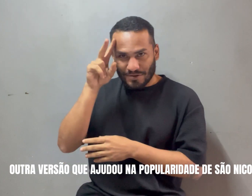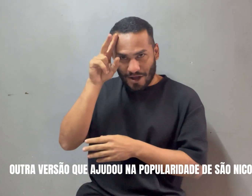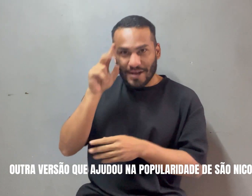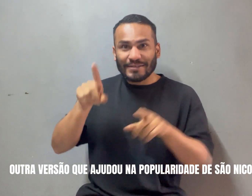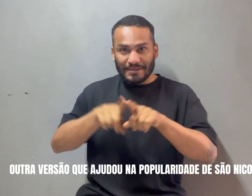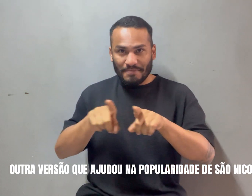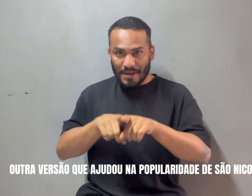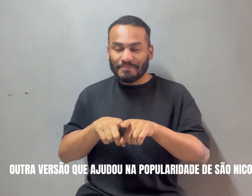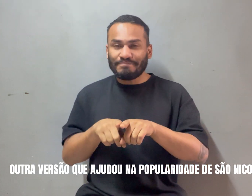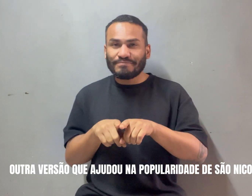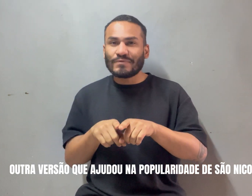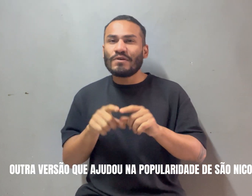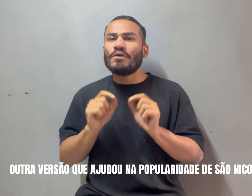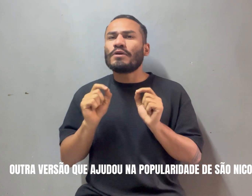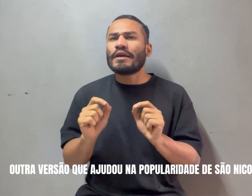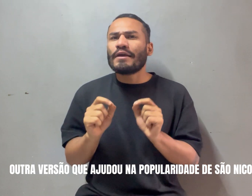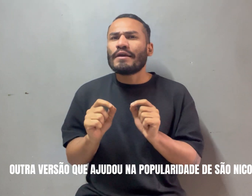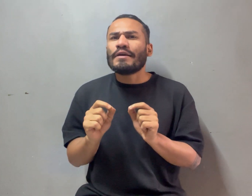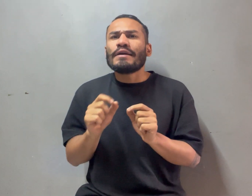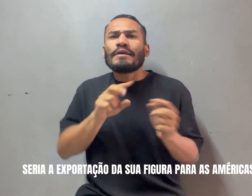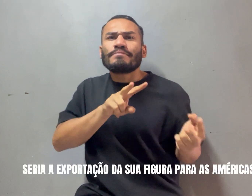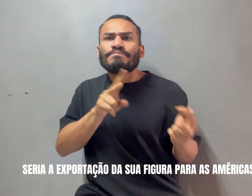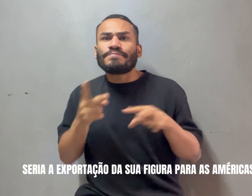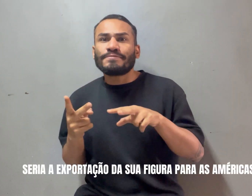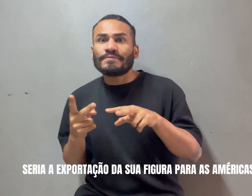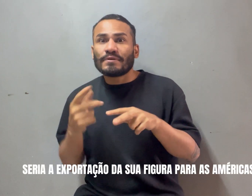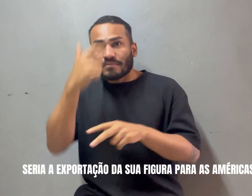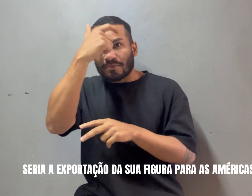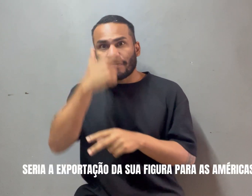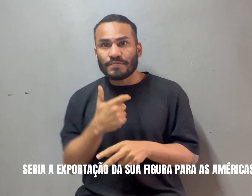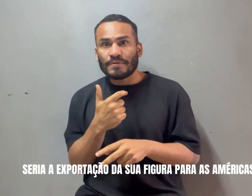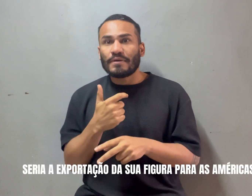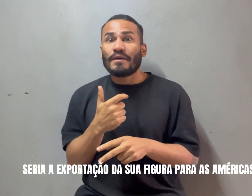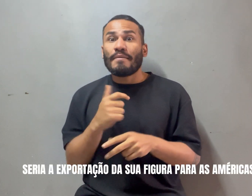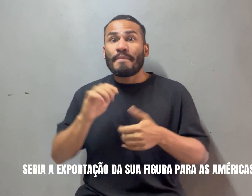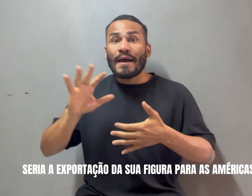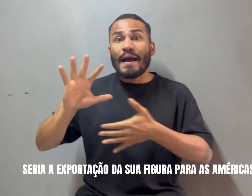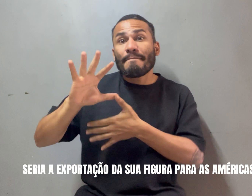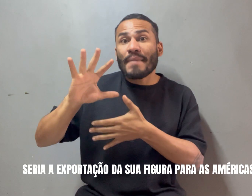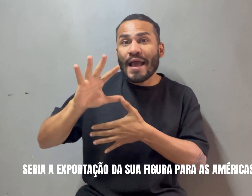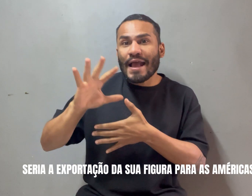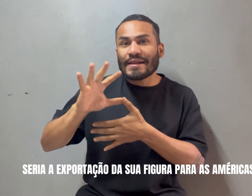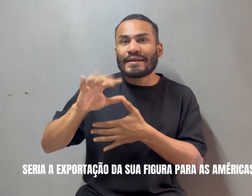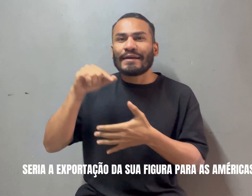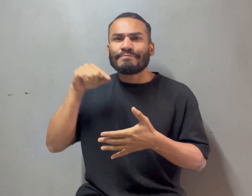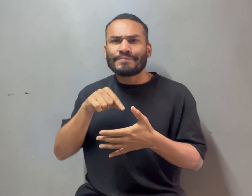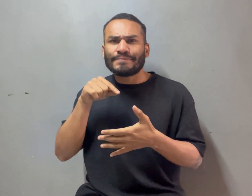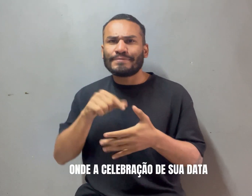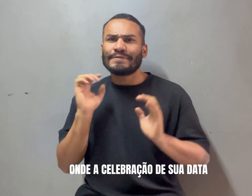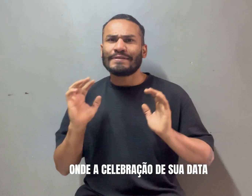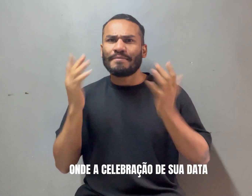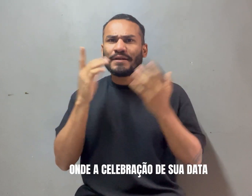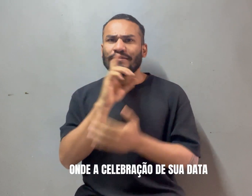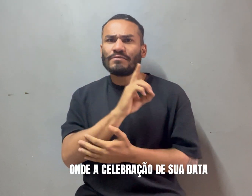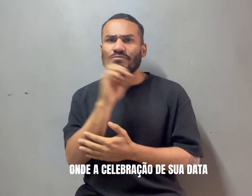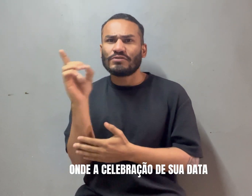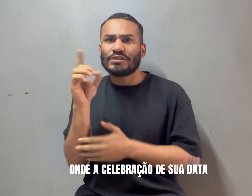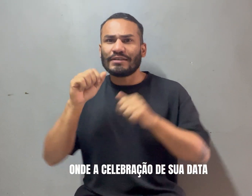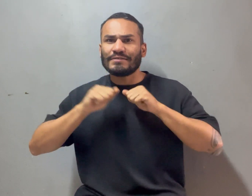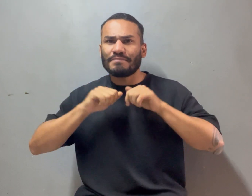ajudou na popularidade de São Nicolau seria a exportação da sua figura para as Américas, onde a celebração de sua data